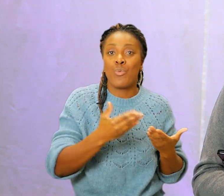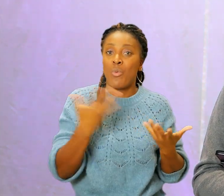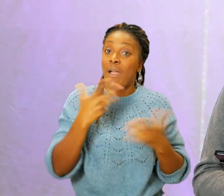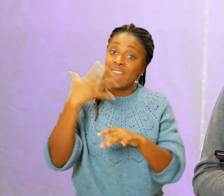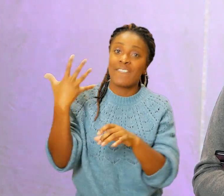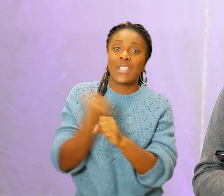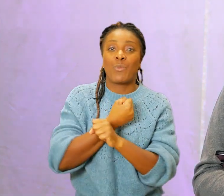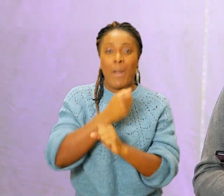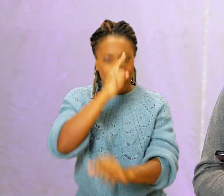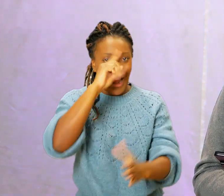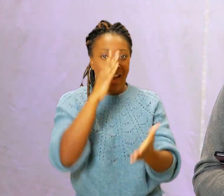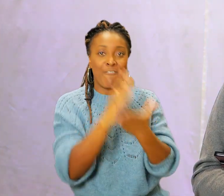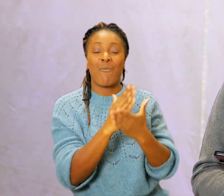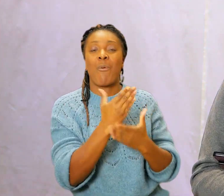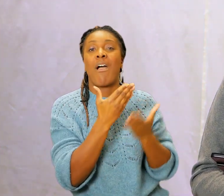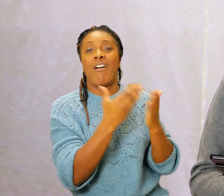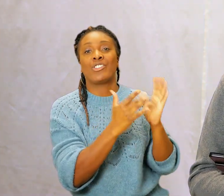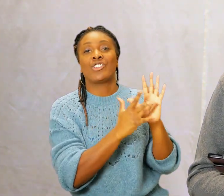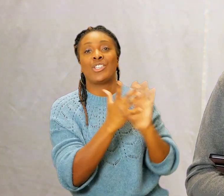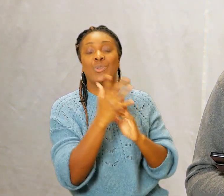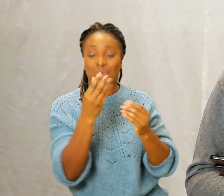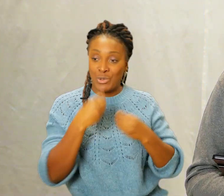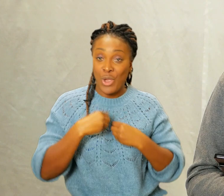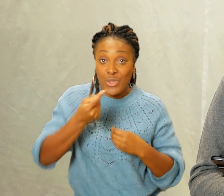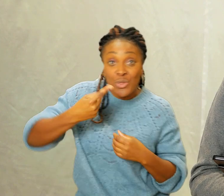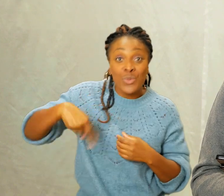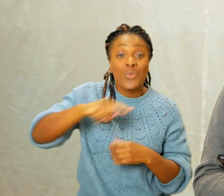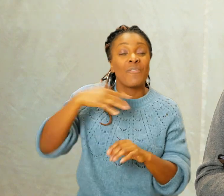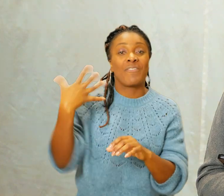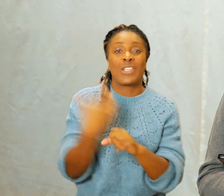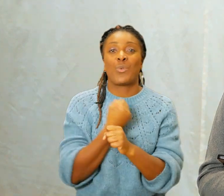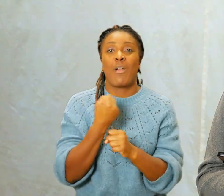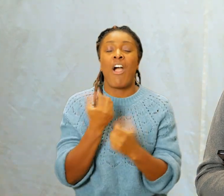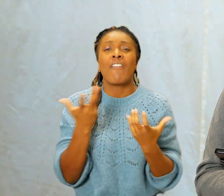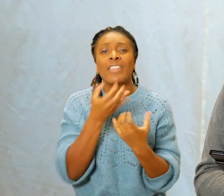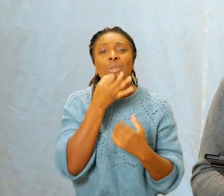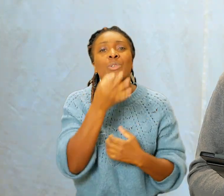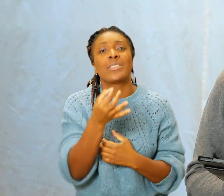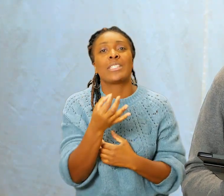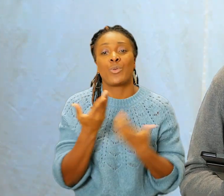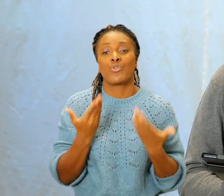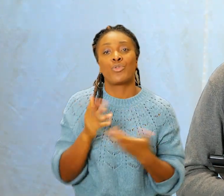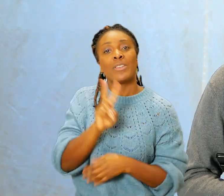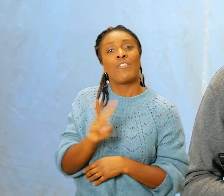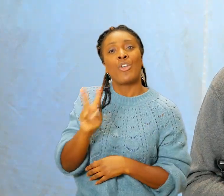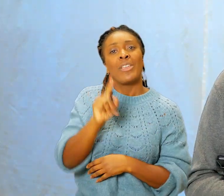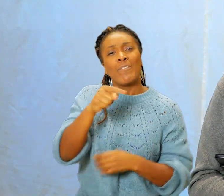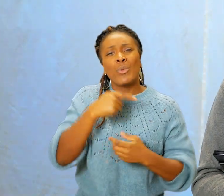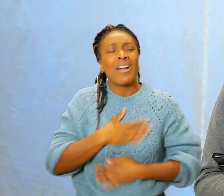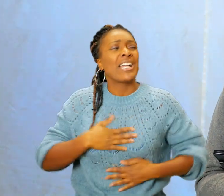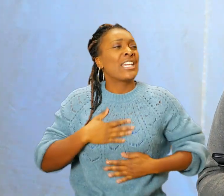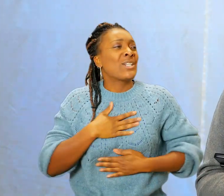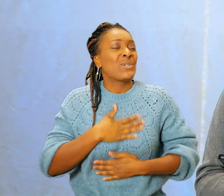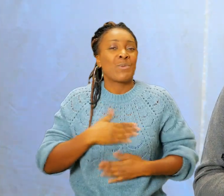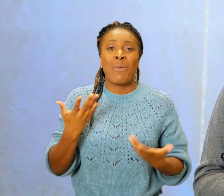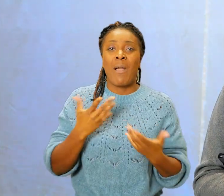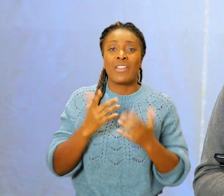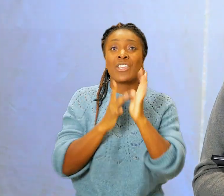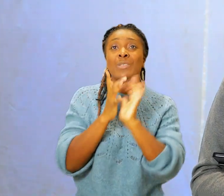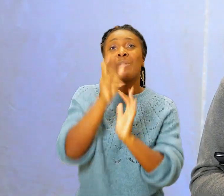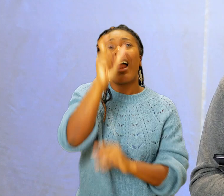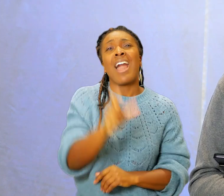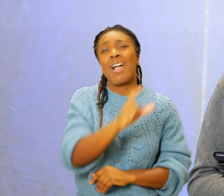victoire. J'aimerais aujourd'hui te dire, dans cette fin de semaine, réjouis-toi de l'œuvre de Jésus-Christ à la